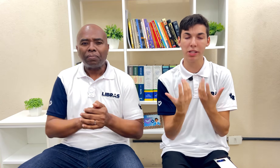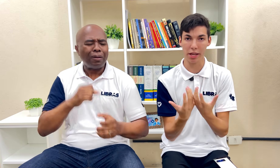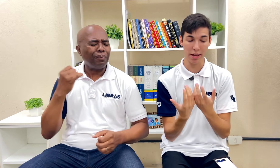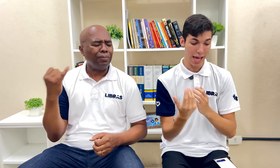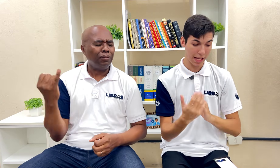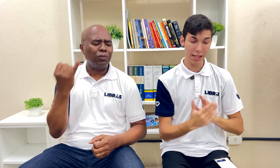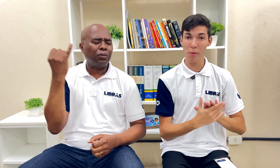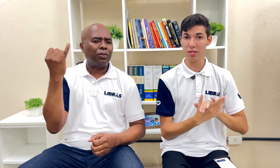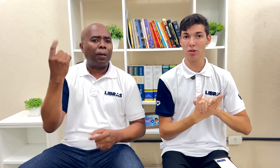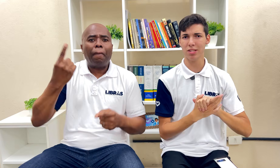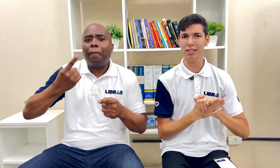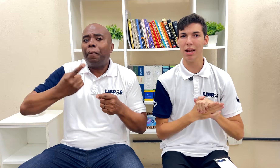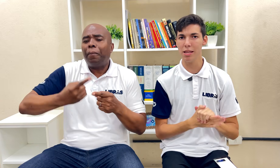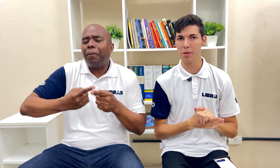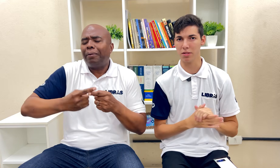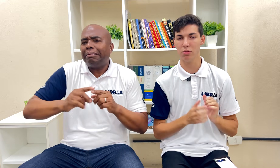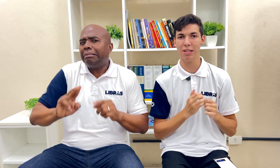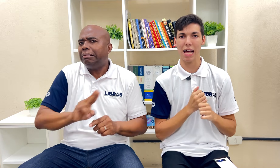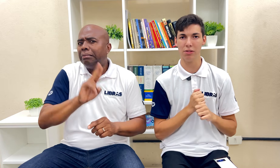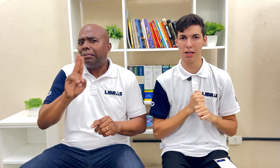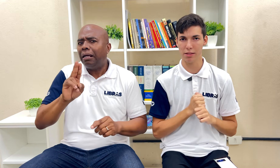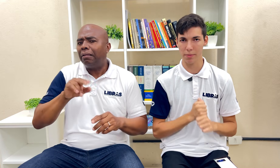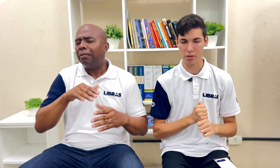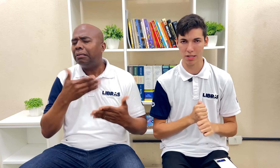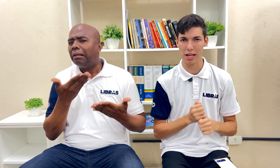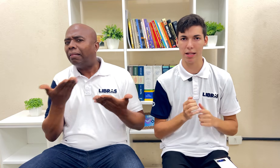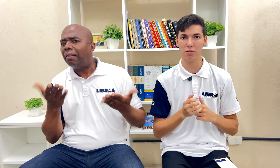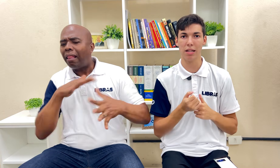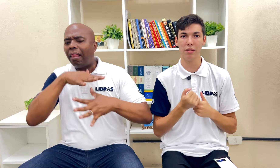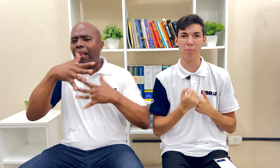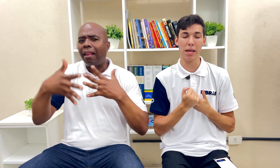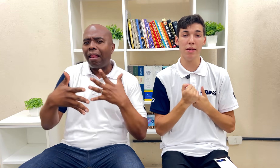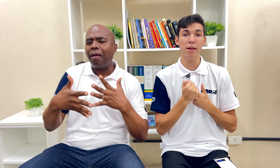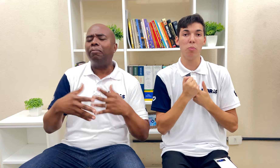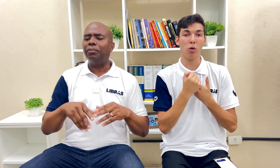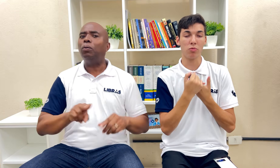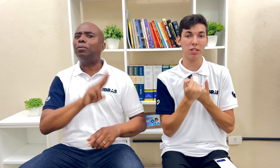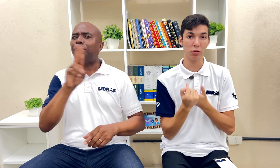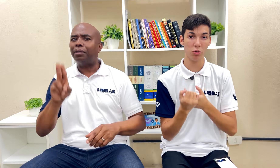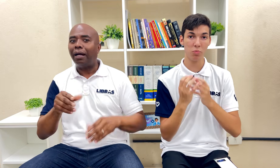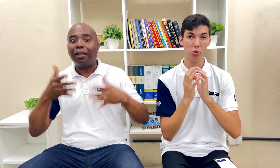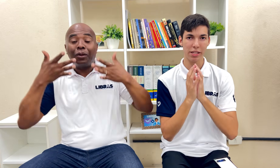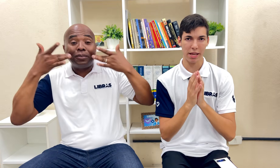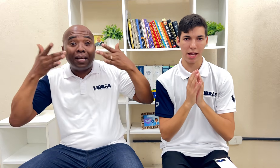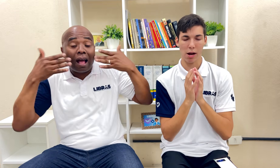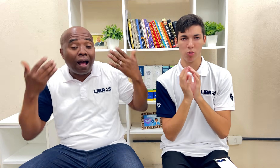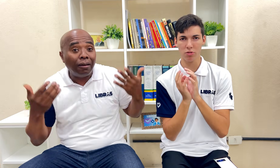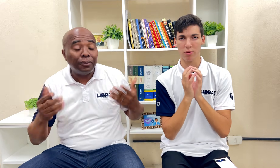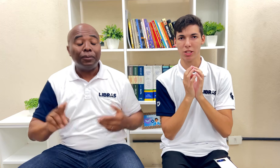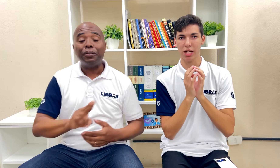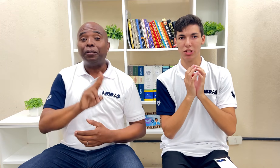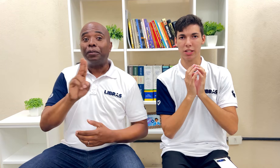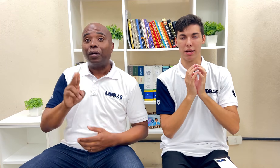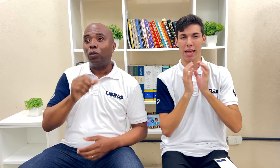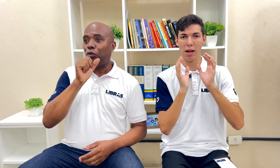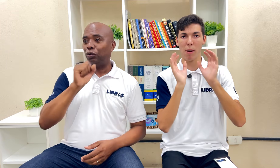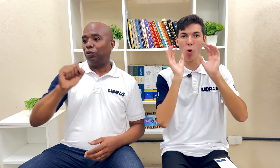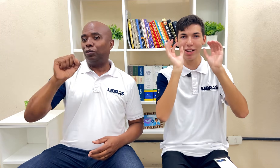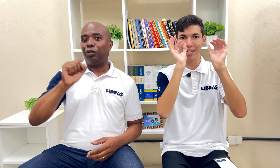porque ela não é só usada na Libras. No teatro ela também é usada, ela é usada também por alguns cantores. Por quê? A construção imagética ela é uma